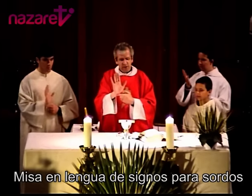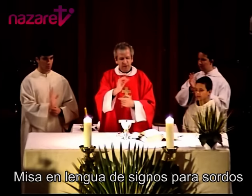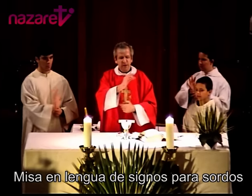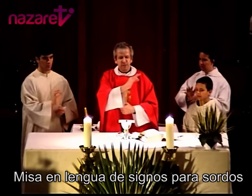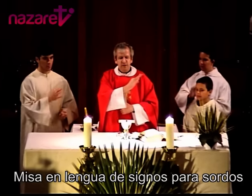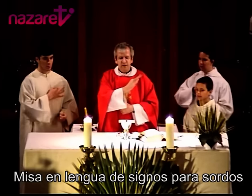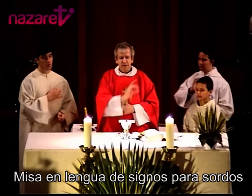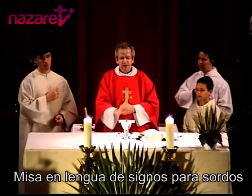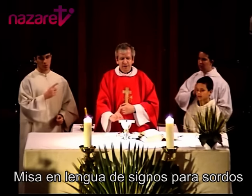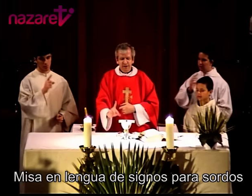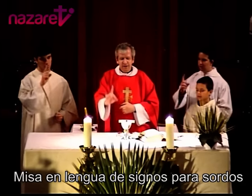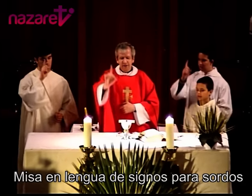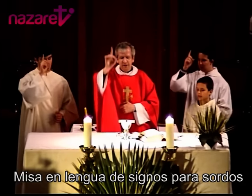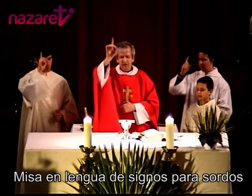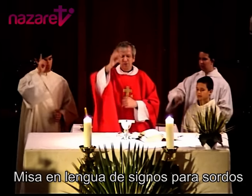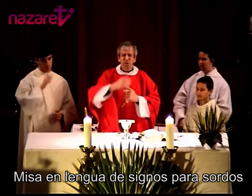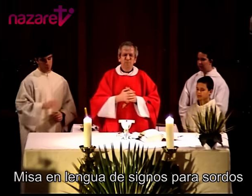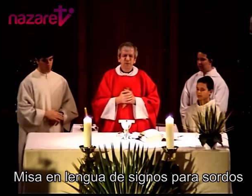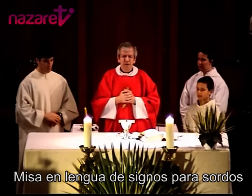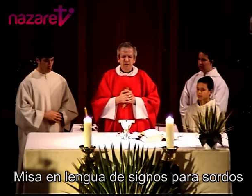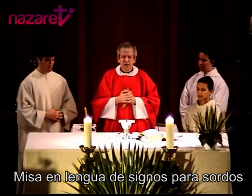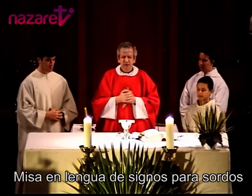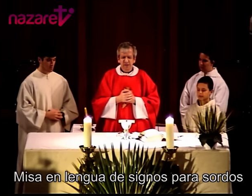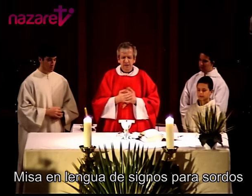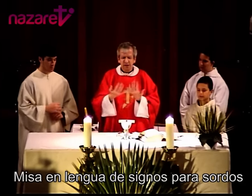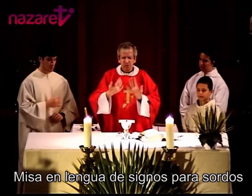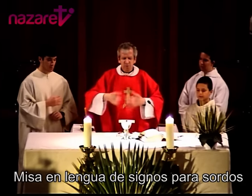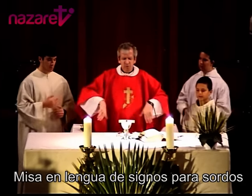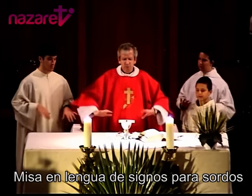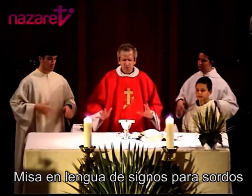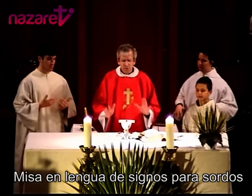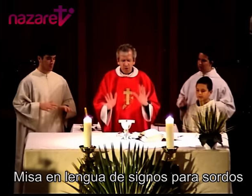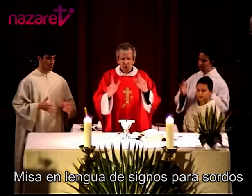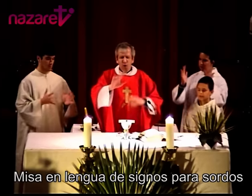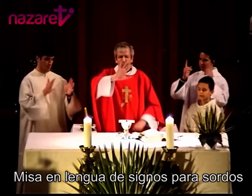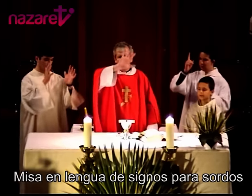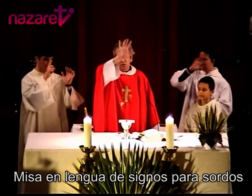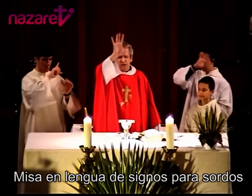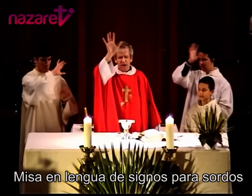bendito el que viene en nombre del Señor.